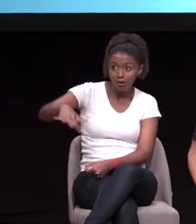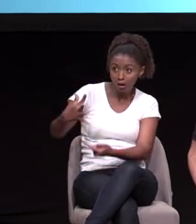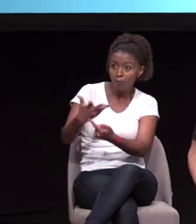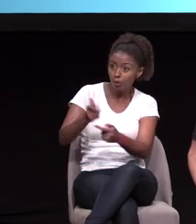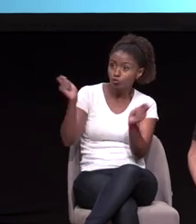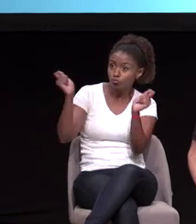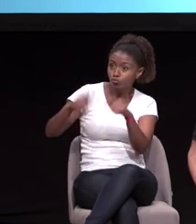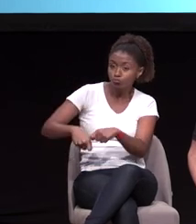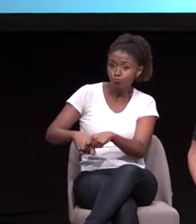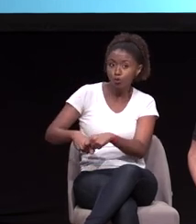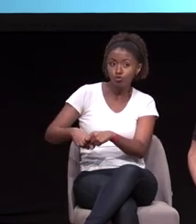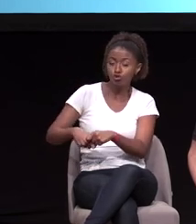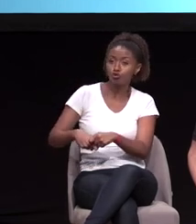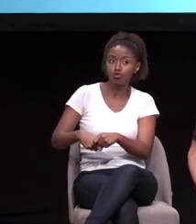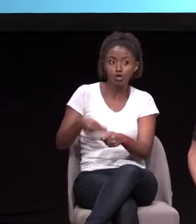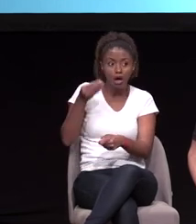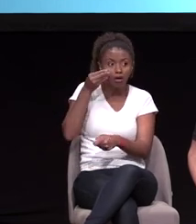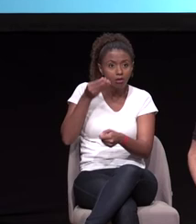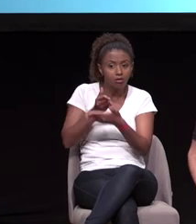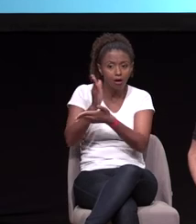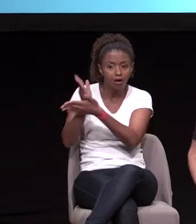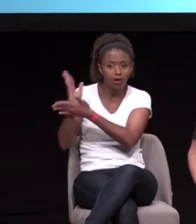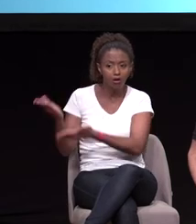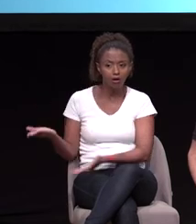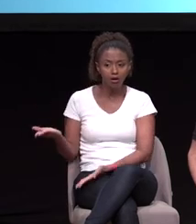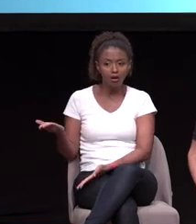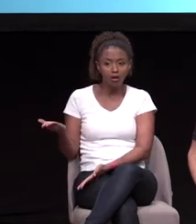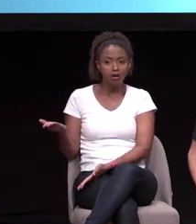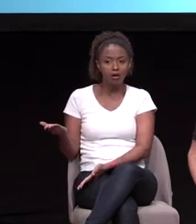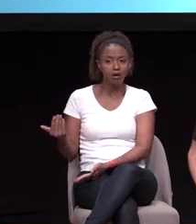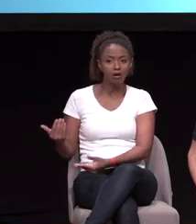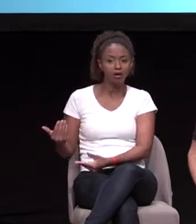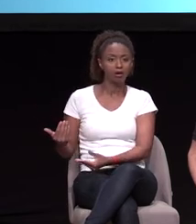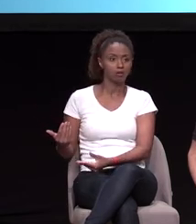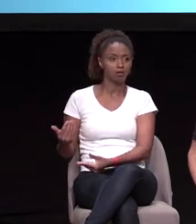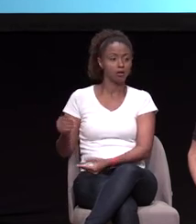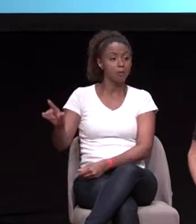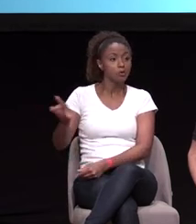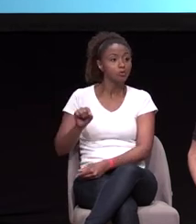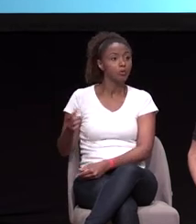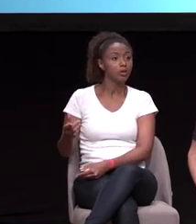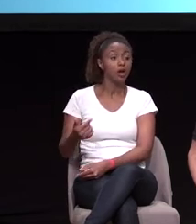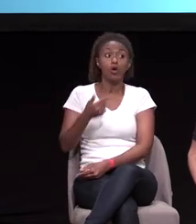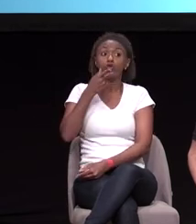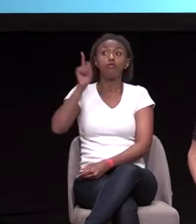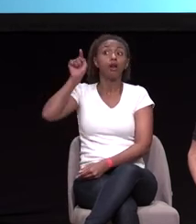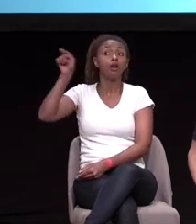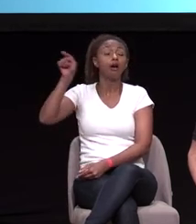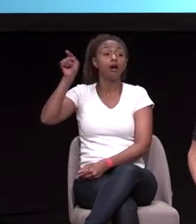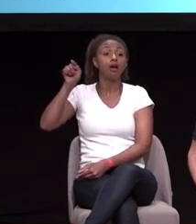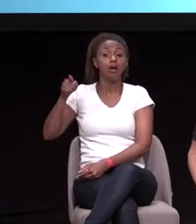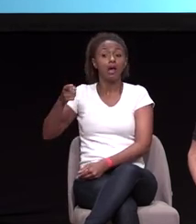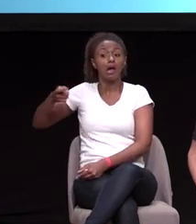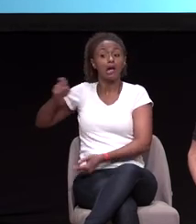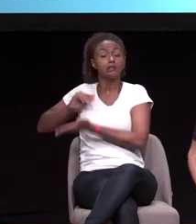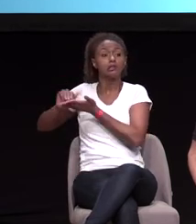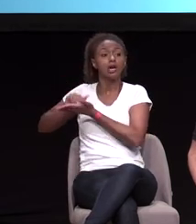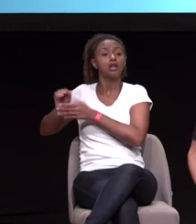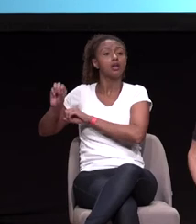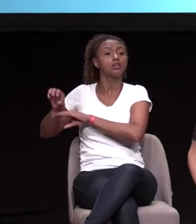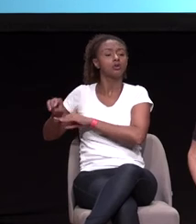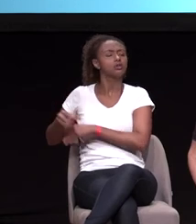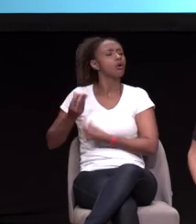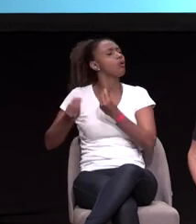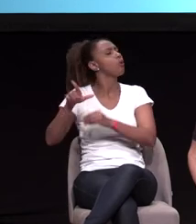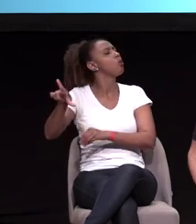o round no terceiro enquanto o secretário da educação com isso foi divulgado como foi essa